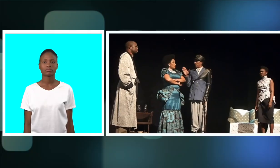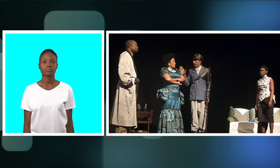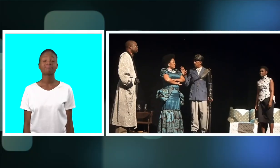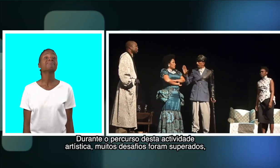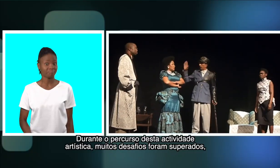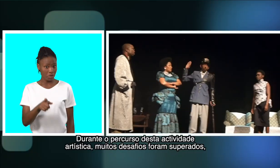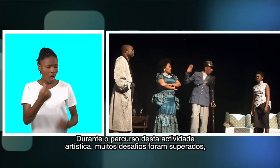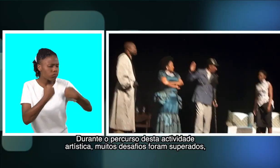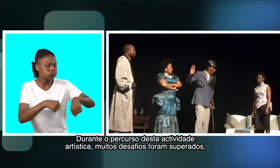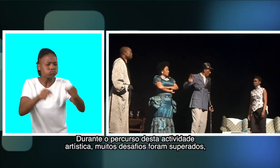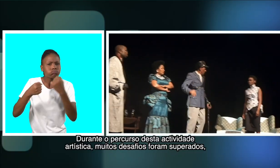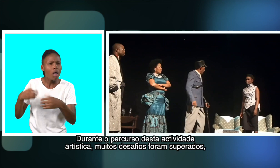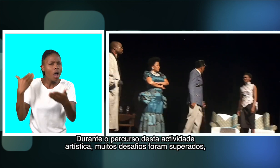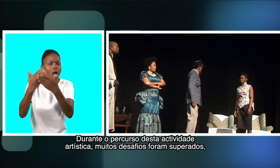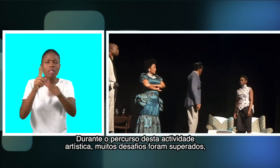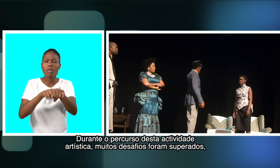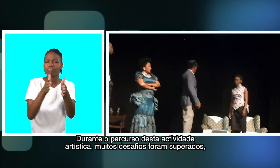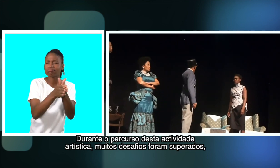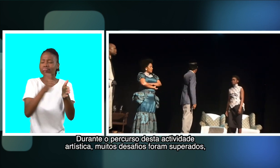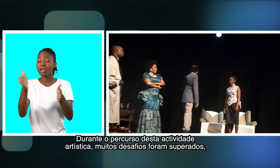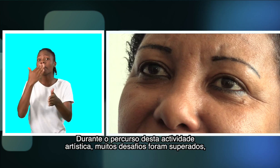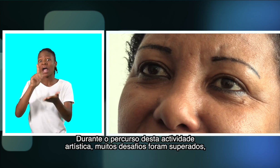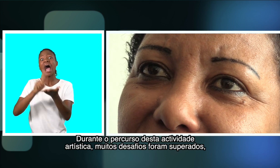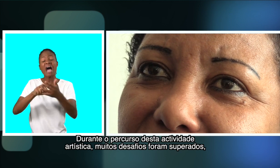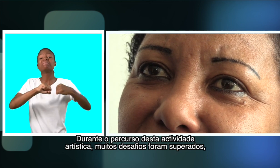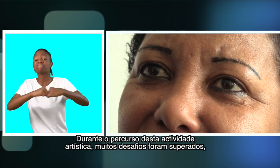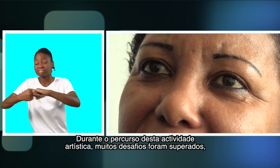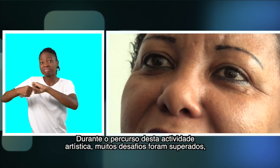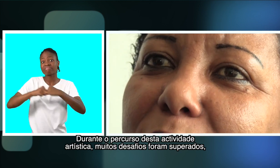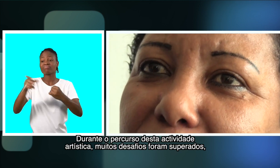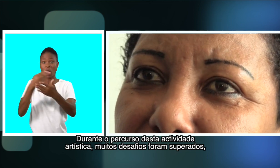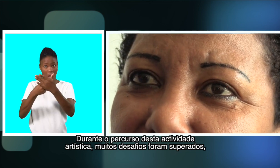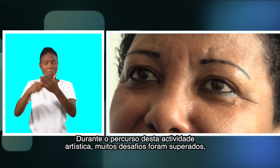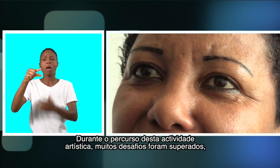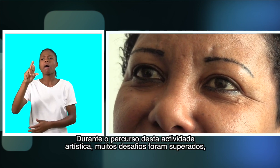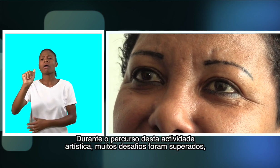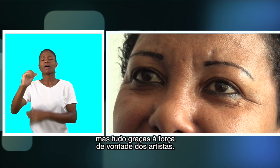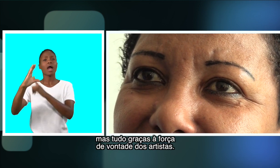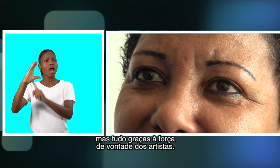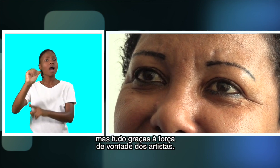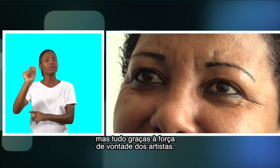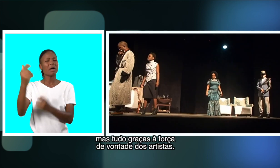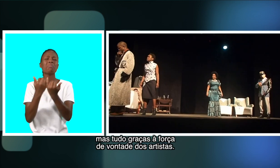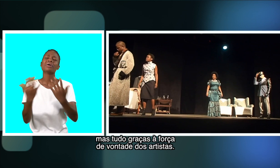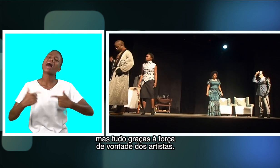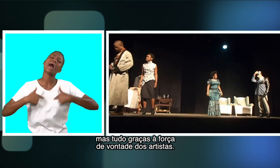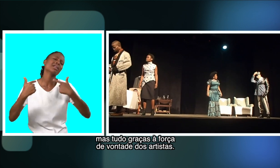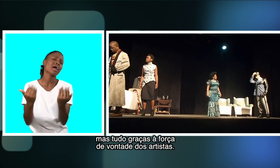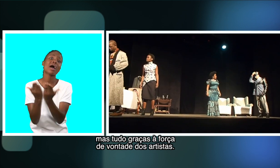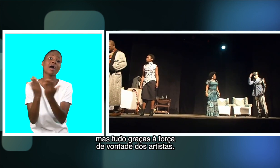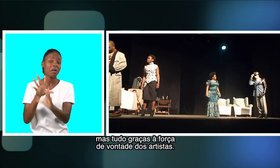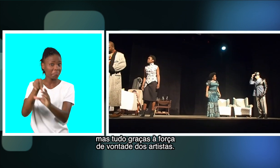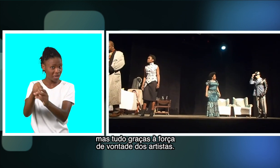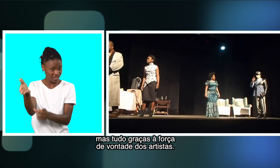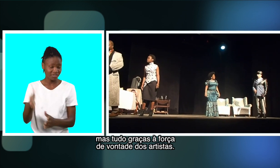Durante o percurso desta atividade artística, muitos desafios foram superados, mas tudo graças à